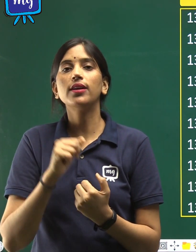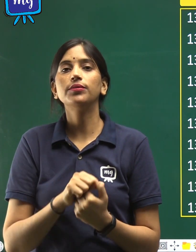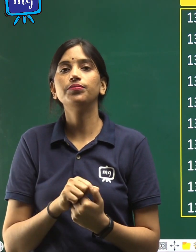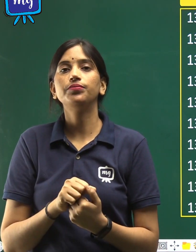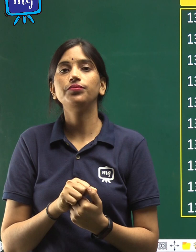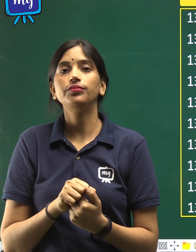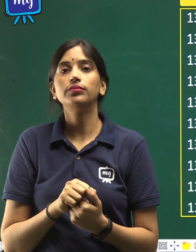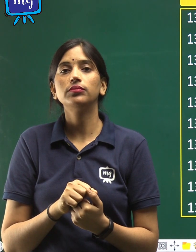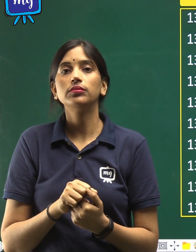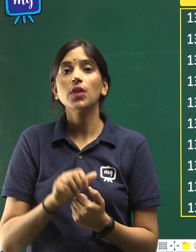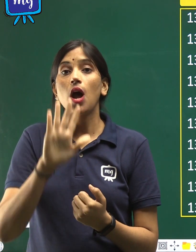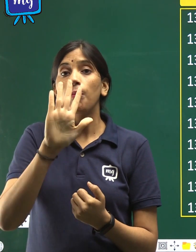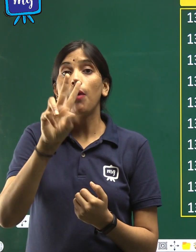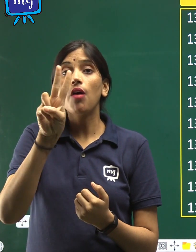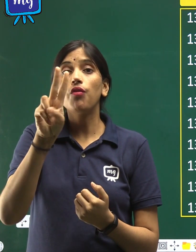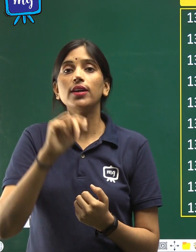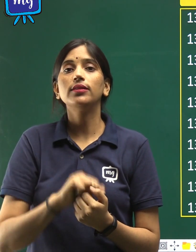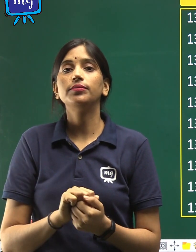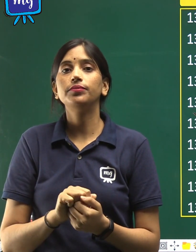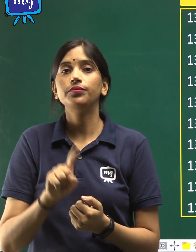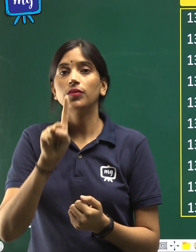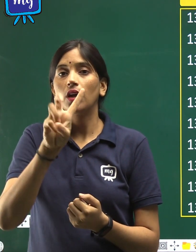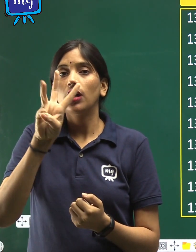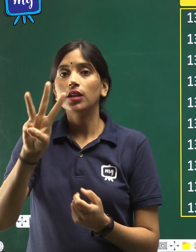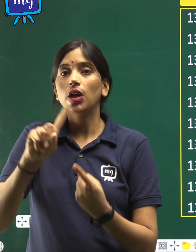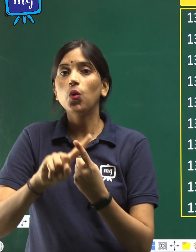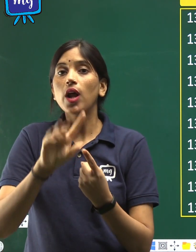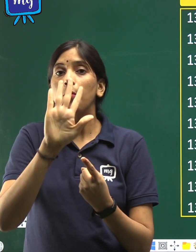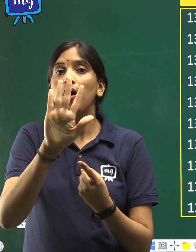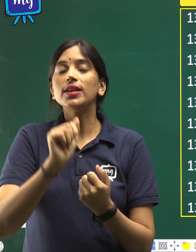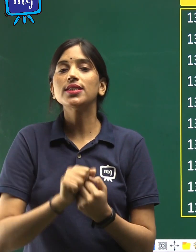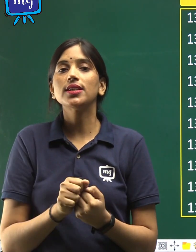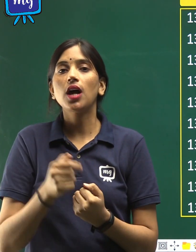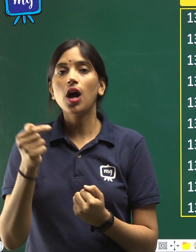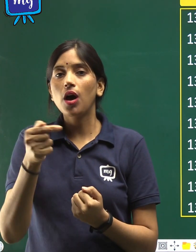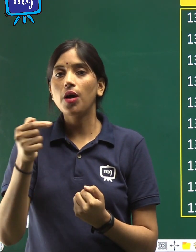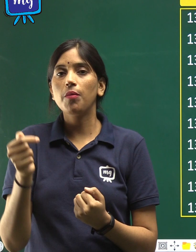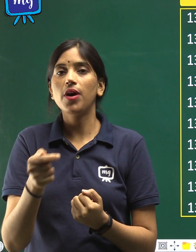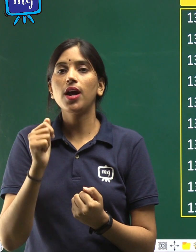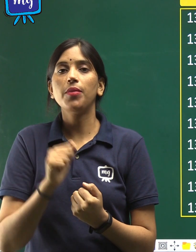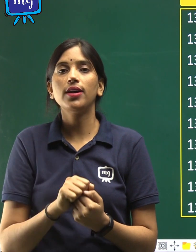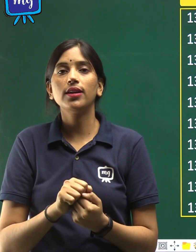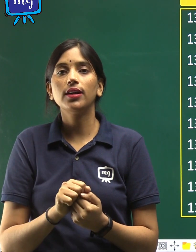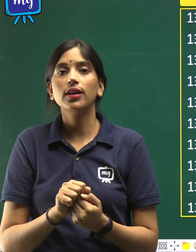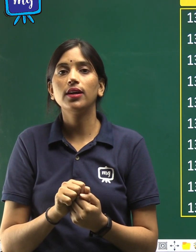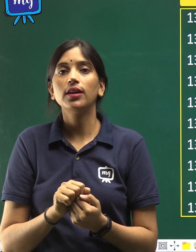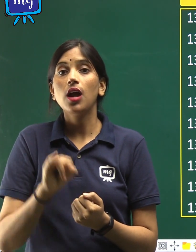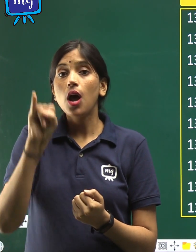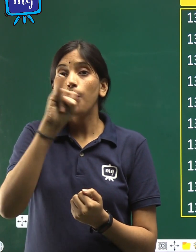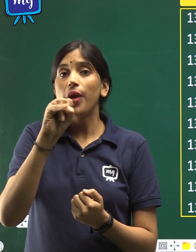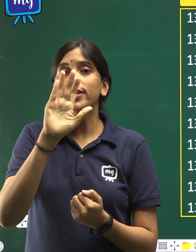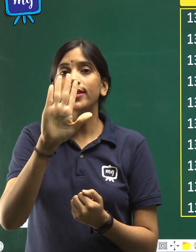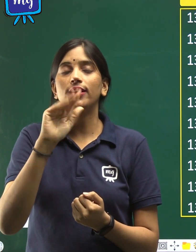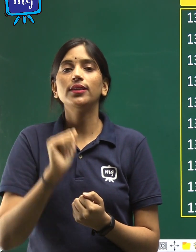बराबर 52। 13 गुणा 5 बराबर